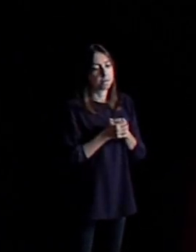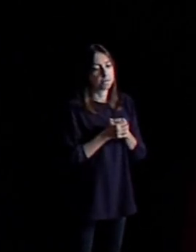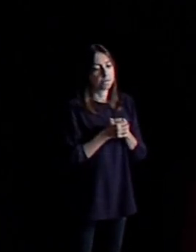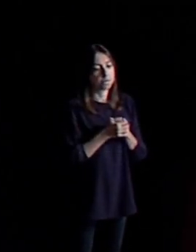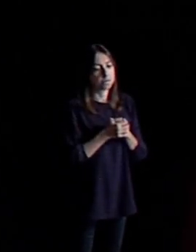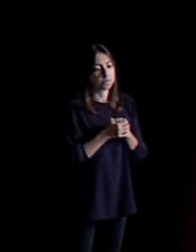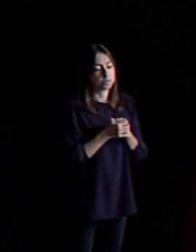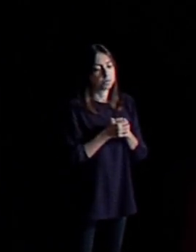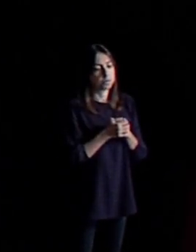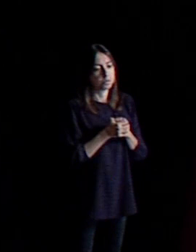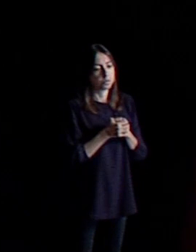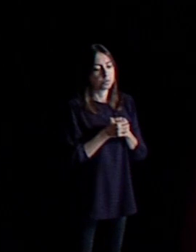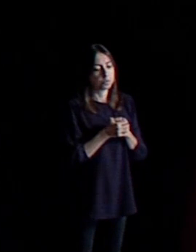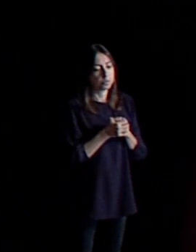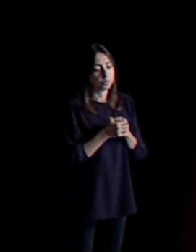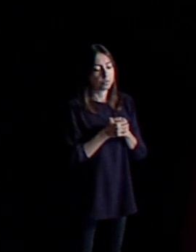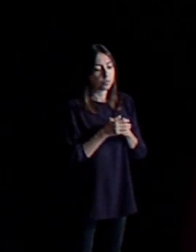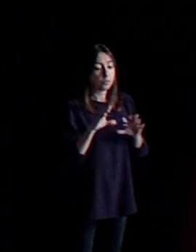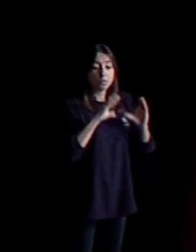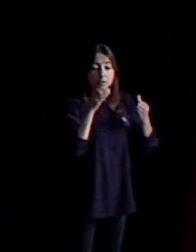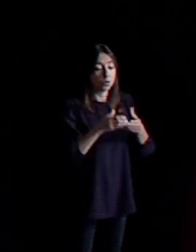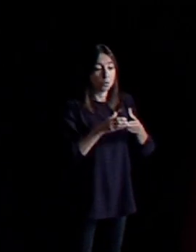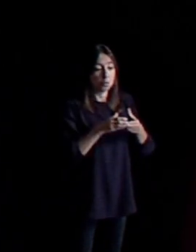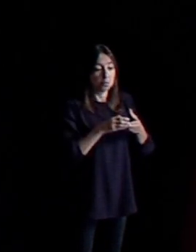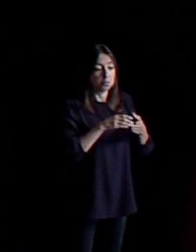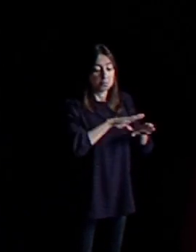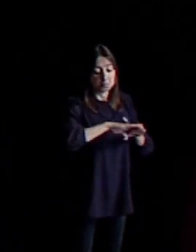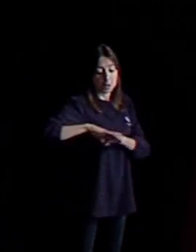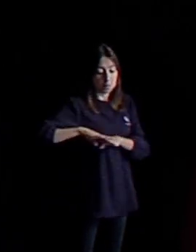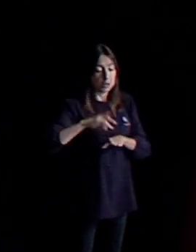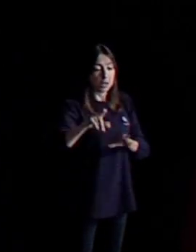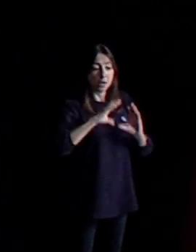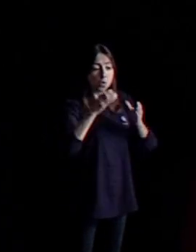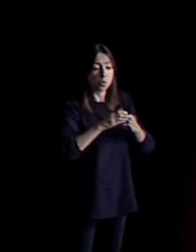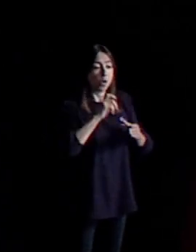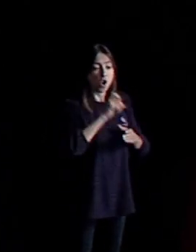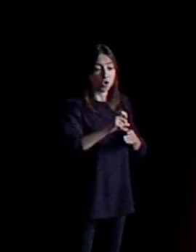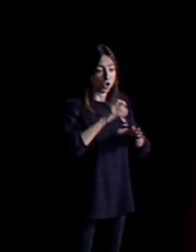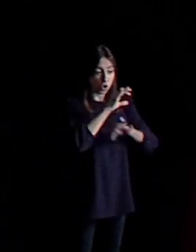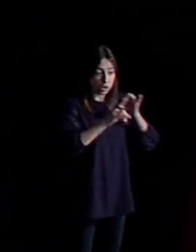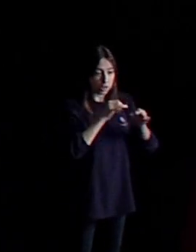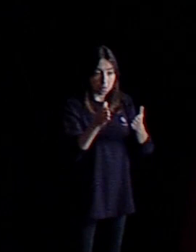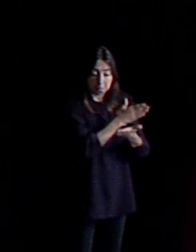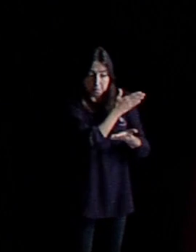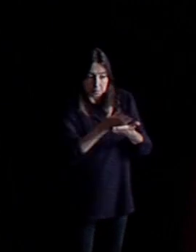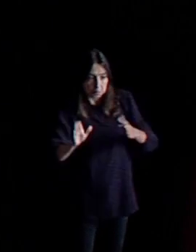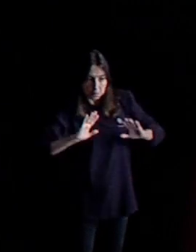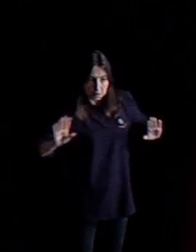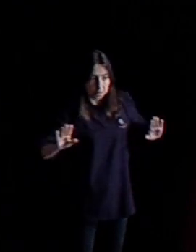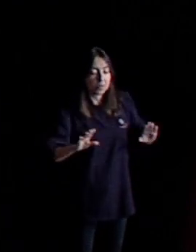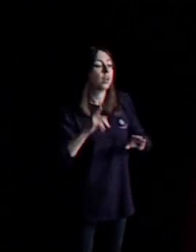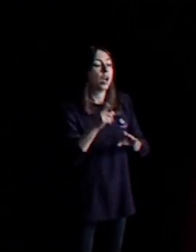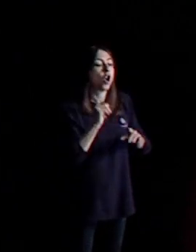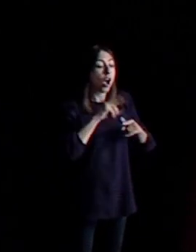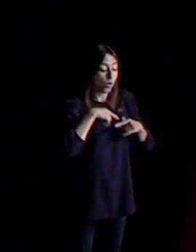Es un grupo que no tiene nada que ver con un grupo de odio organizado. Los acontecimientos que